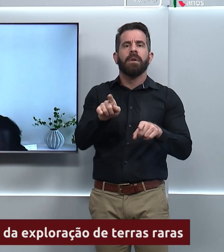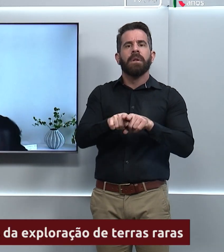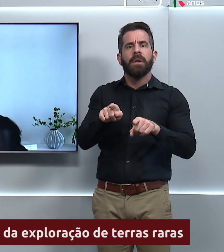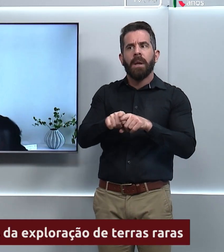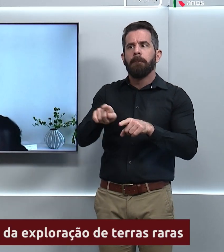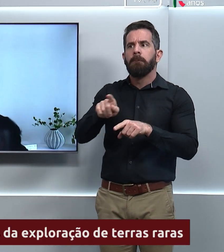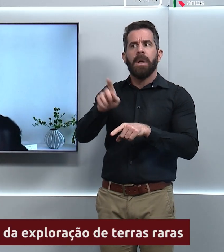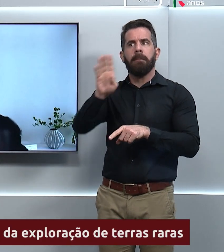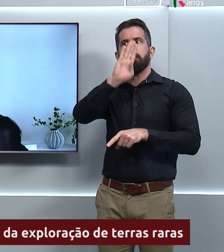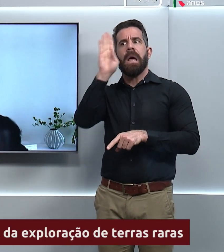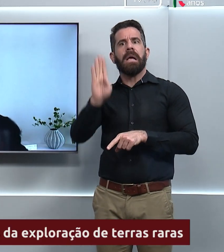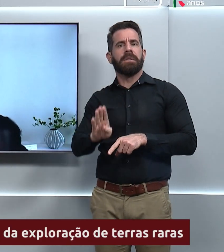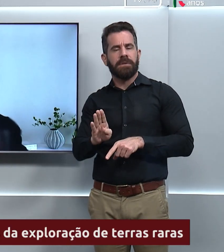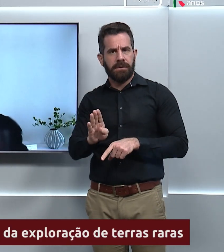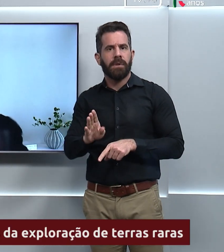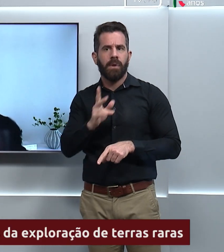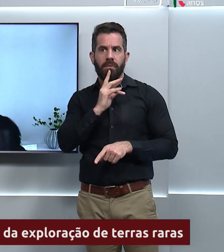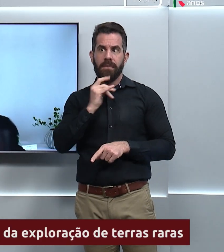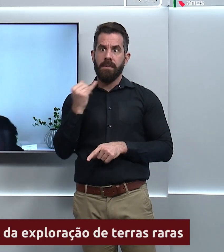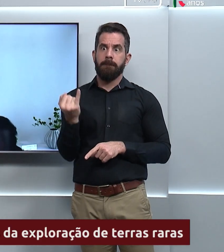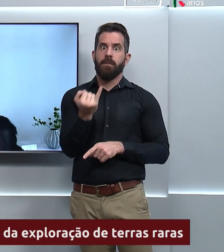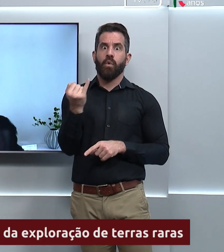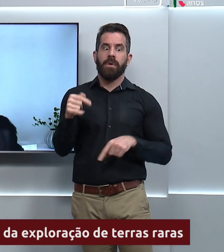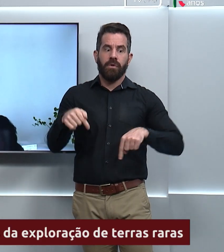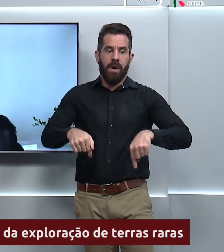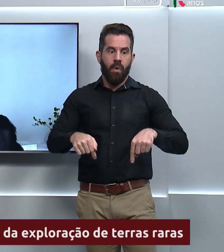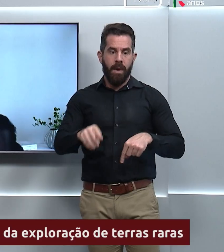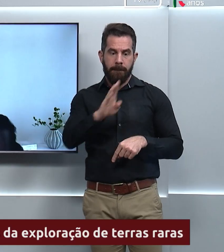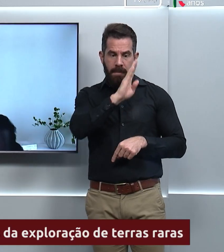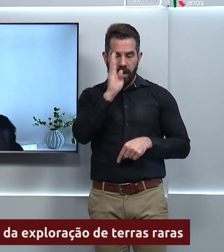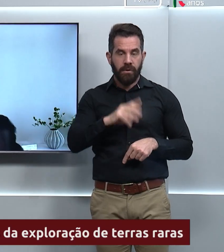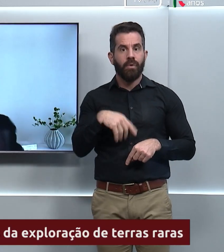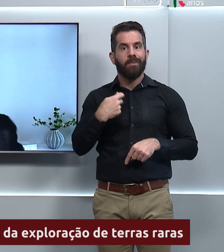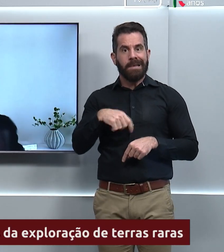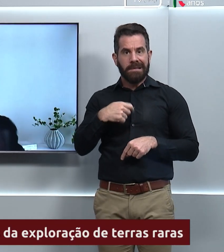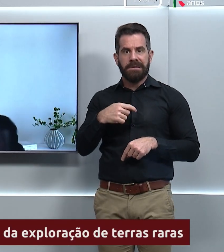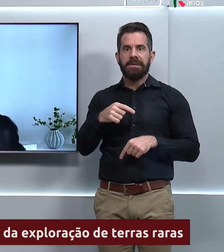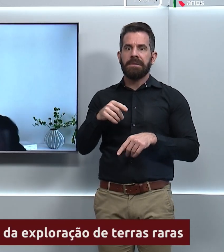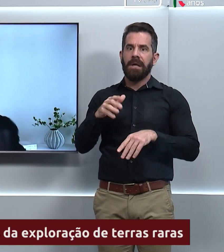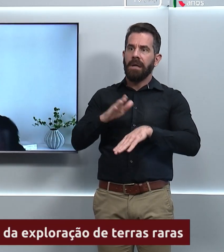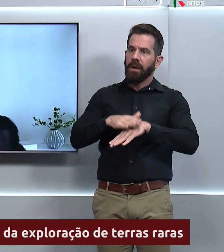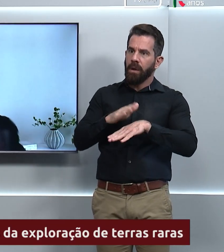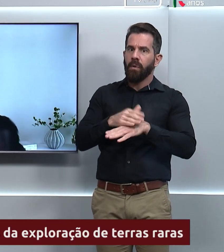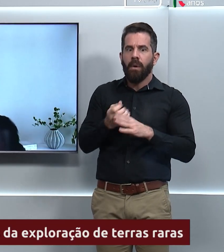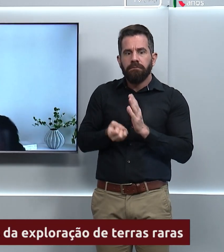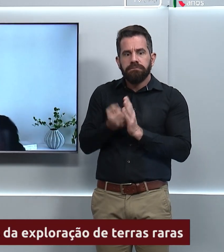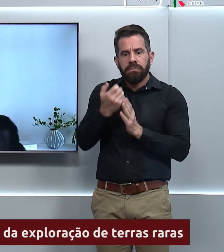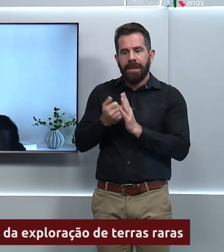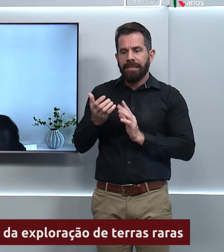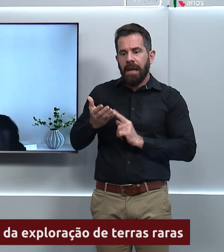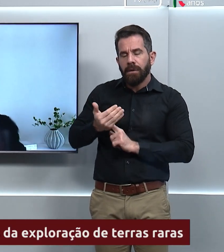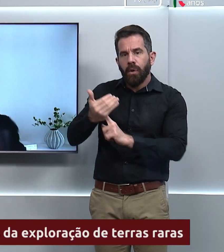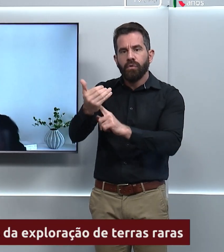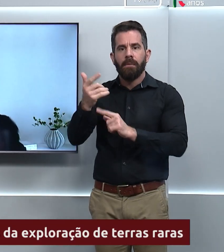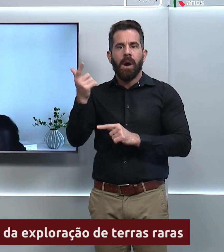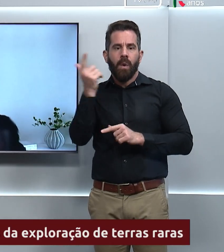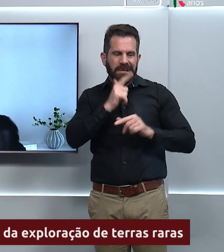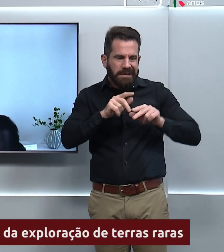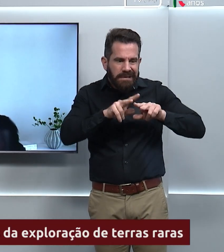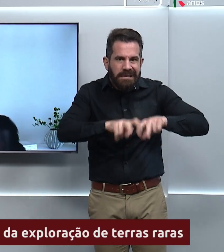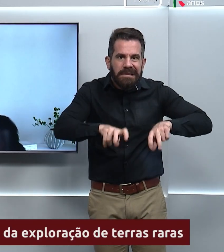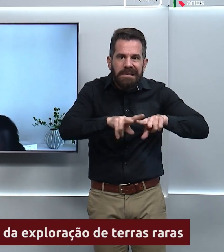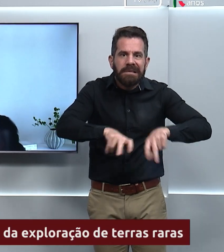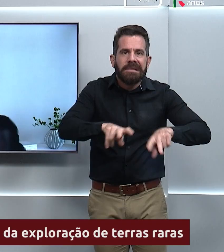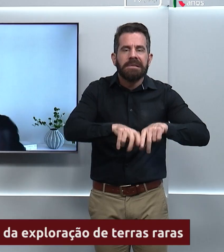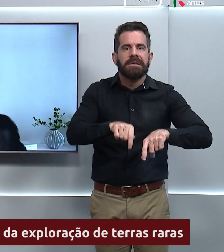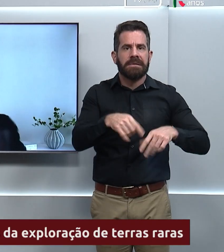minérios? Seria importante para o Brasil já investir em tecnologia, em know-how para conseguir explorar e exportar esses